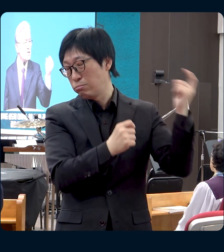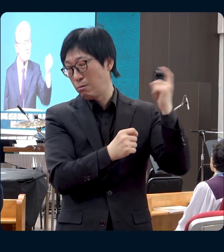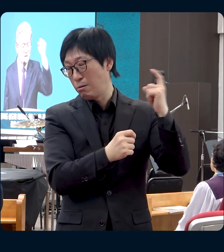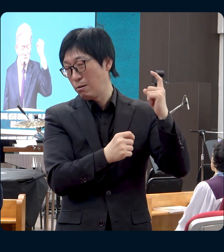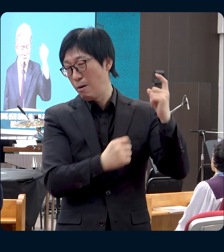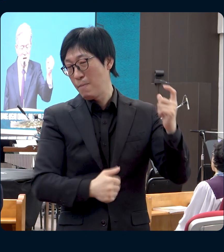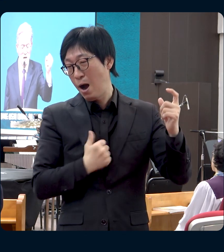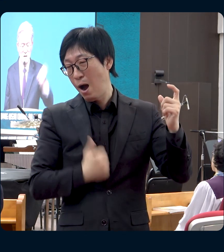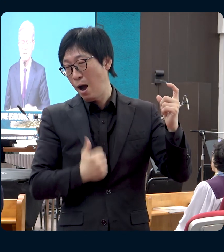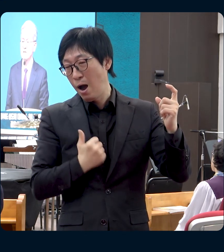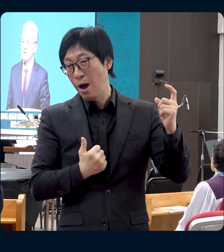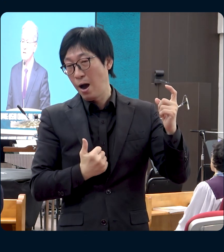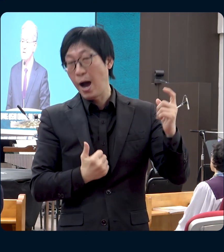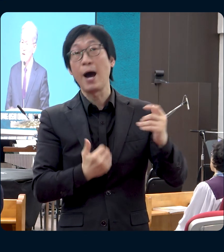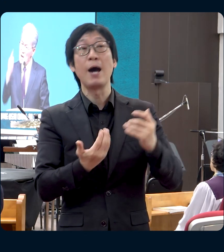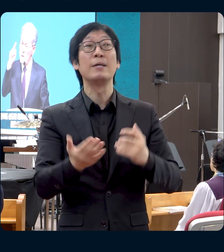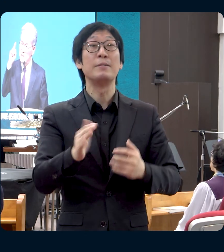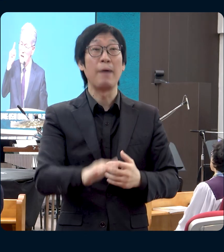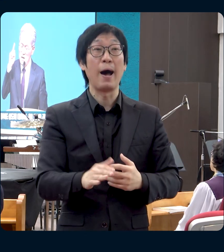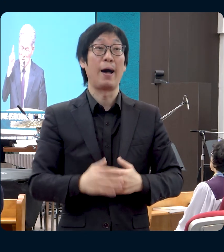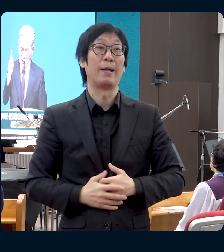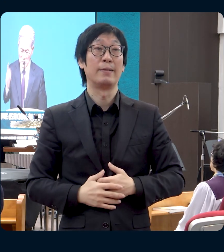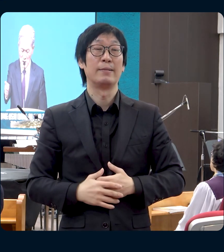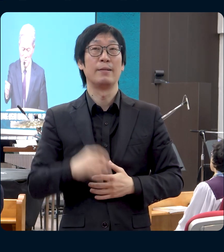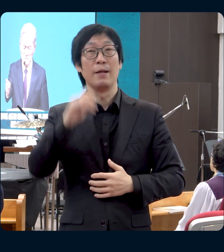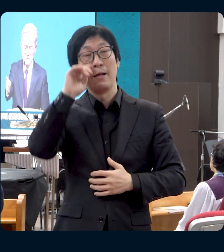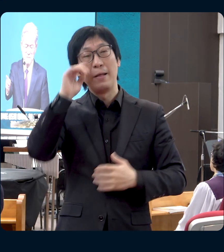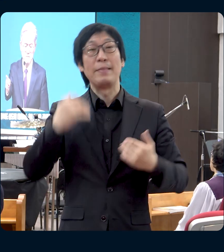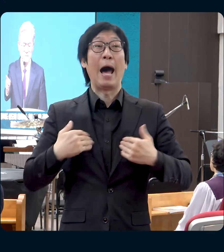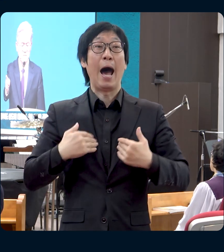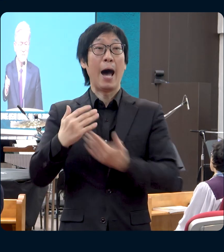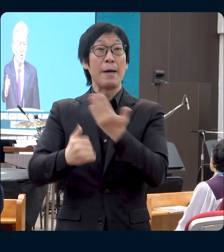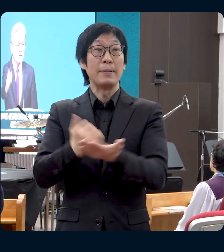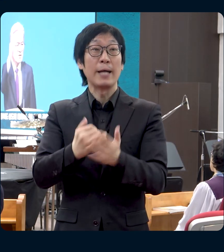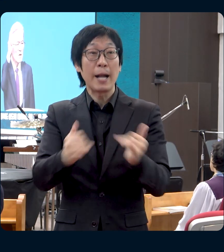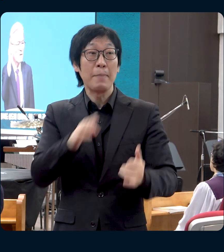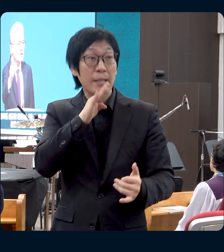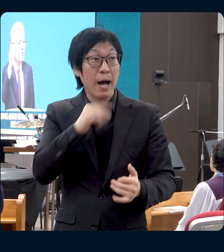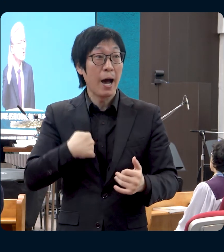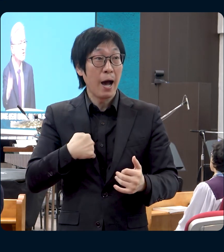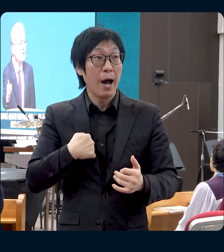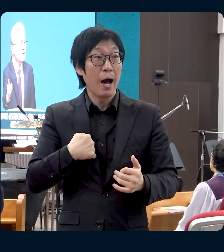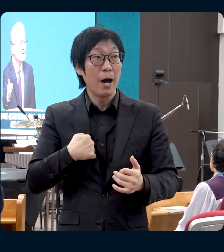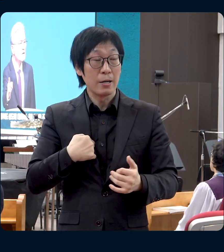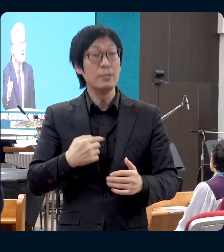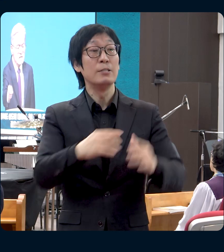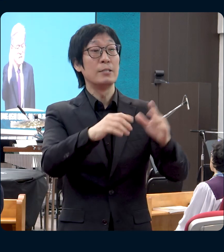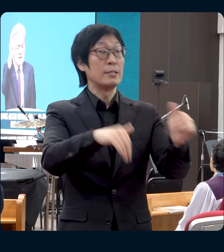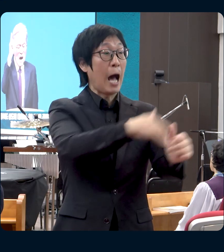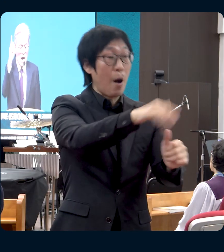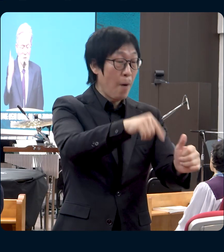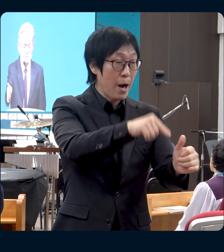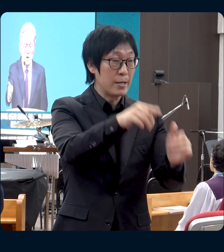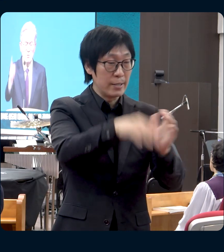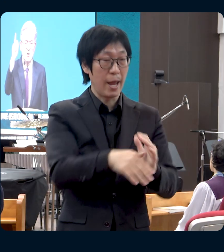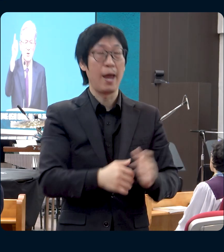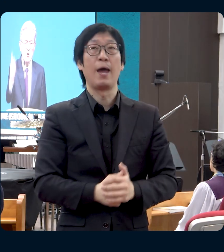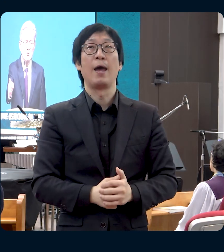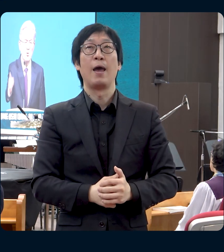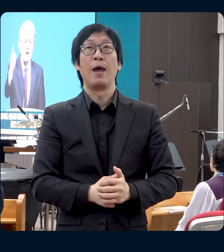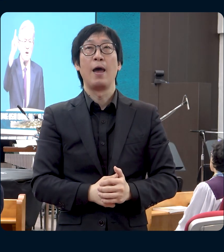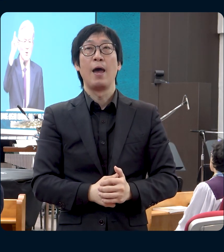그런 것이지만, 그러나 내가 만일 하나님의 사람이라면 너는 그 상황에서 오히려 그